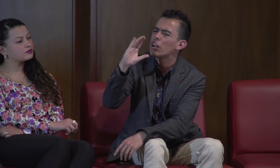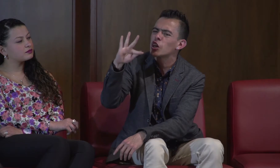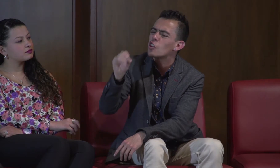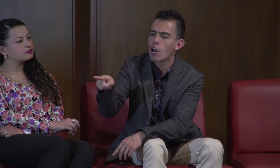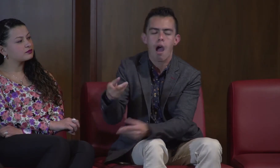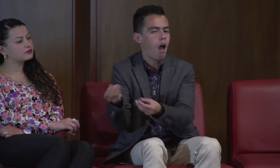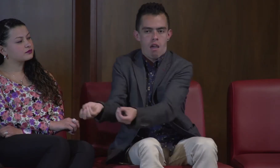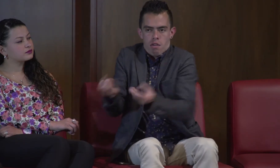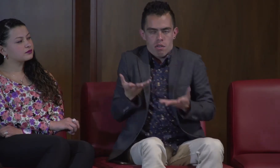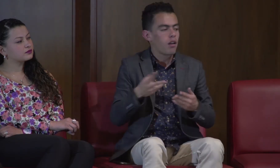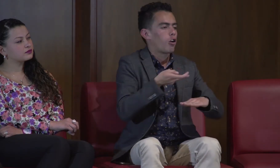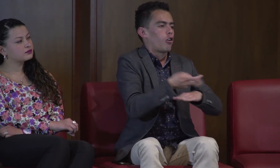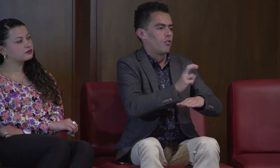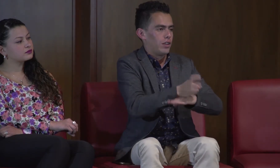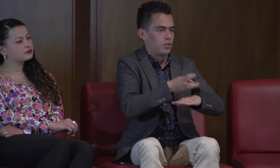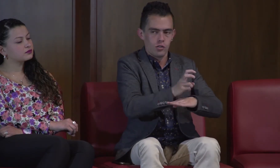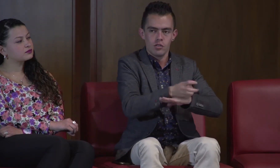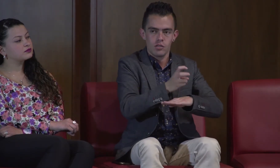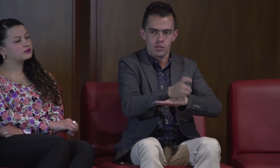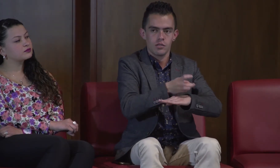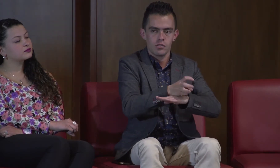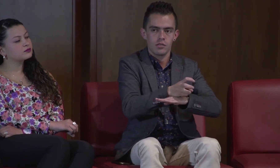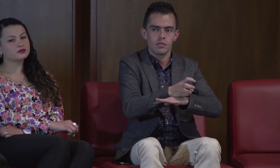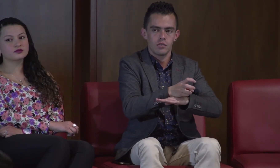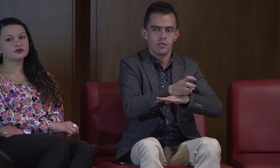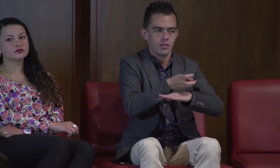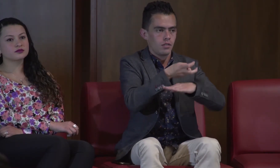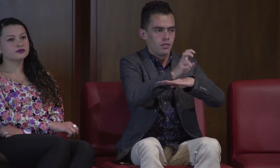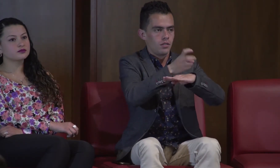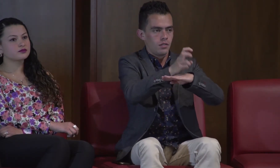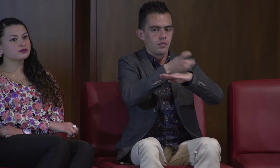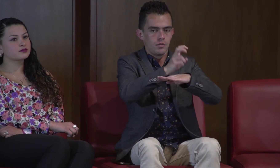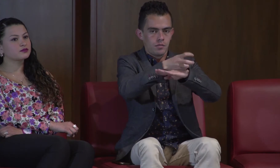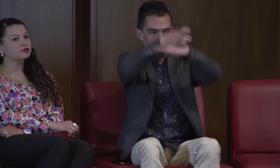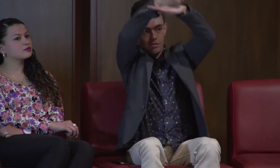organización que cuál era la seña que ellos utilizaban para conflicto y nos daban esta seña.